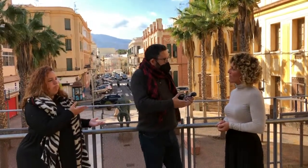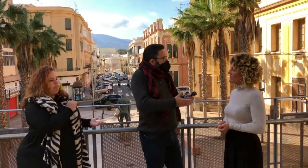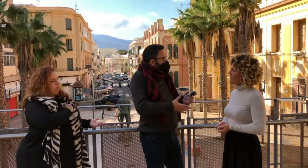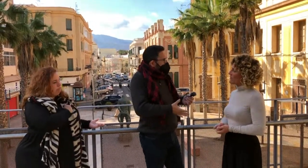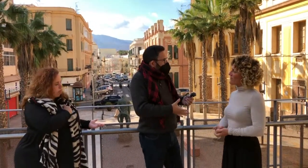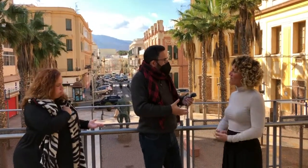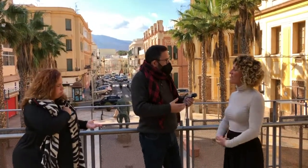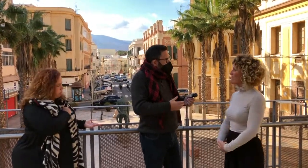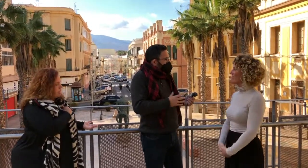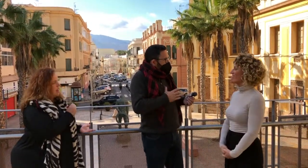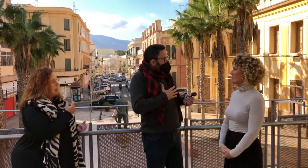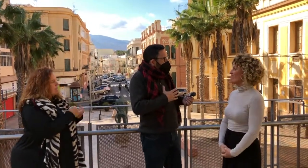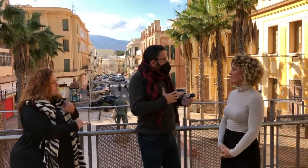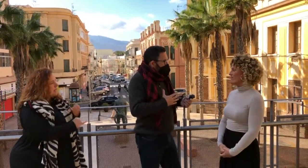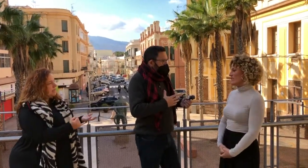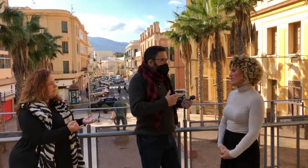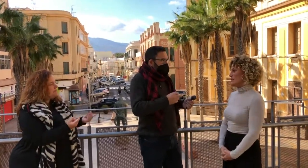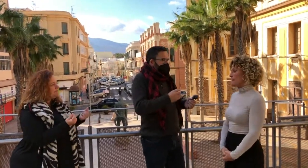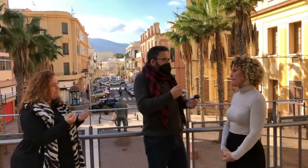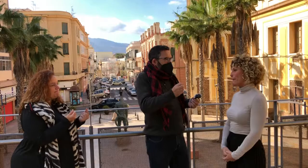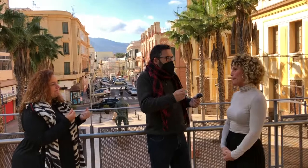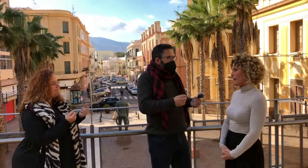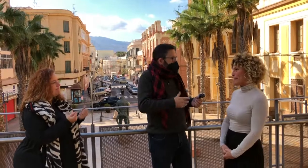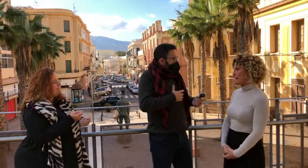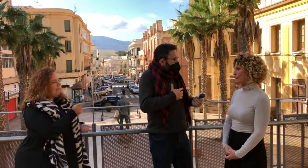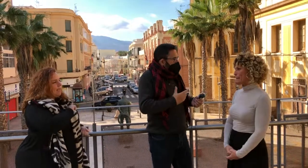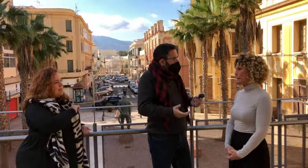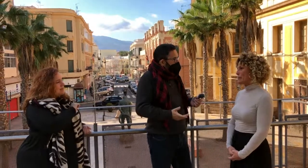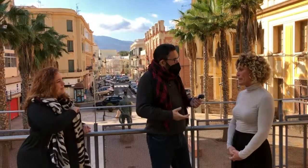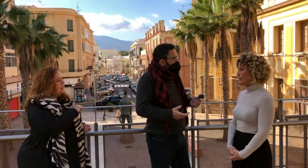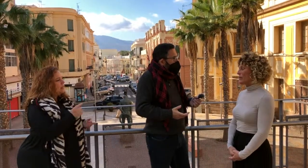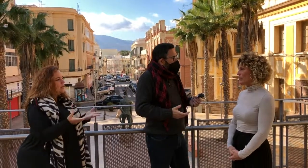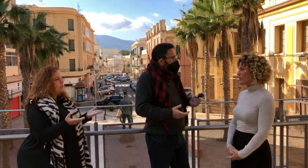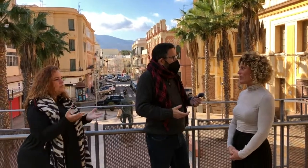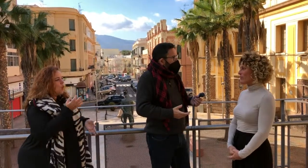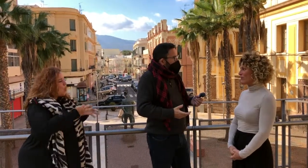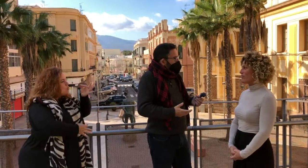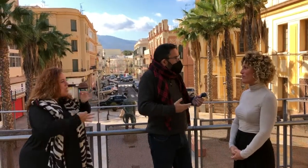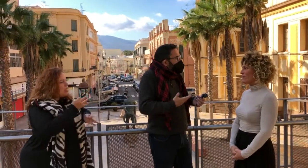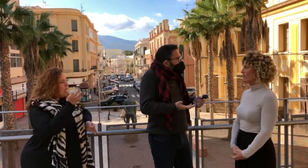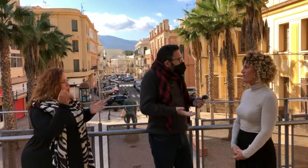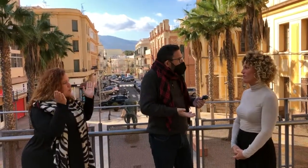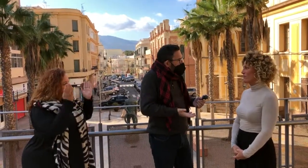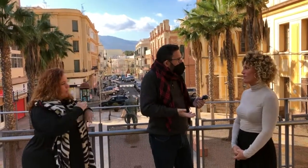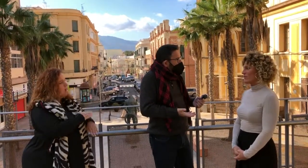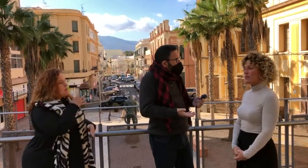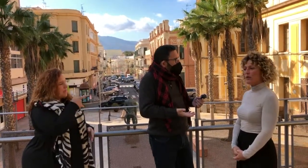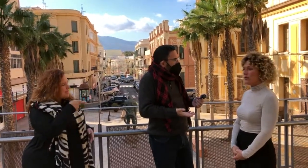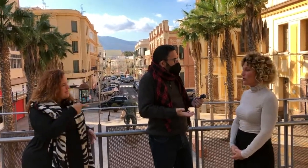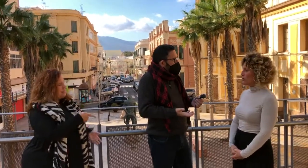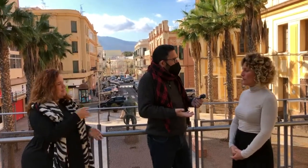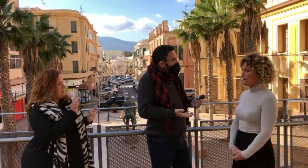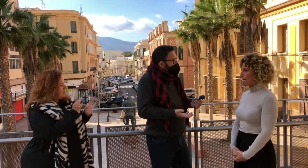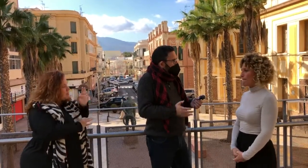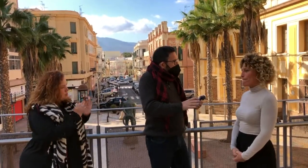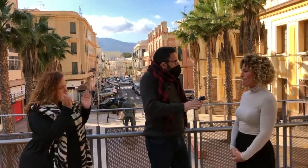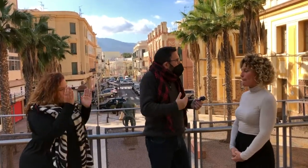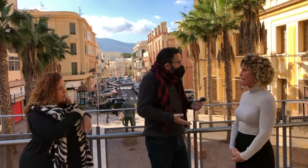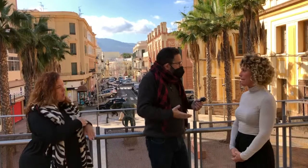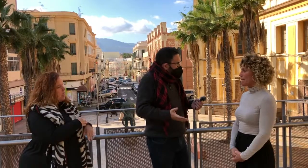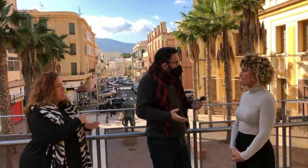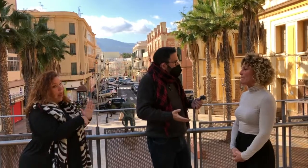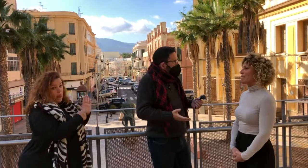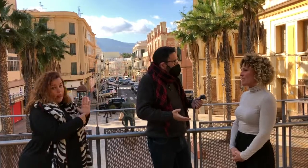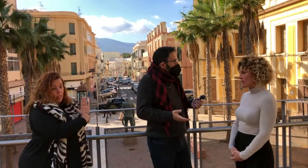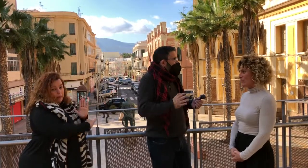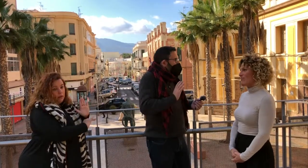apesadumbrado, es que siempre estas cosas nos dejan en onda barricada, que ves unas situaciones tan injustas, porque esto es injusto, ¿no? Realmente. Injusto. Es legal, pero